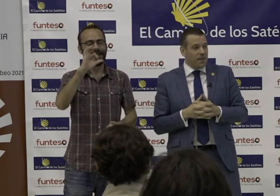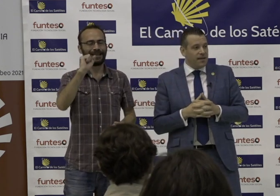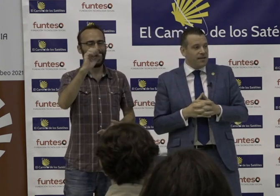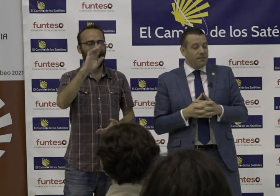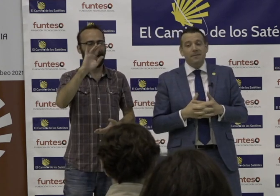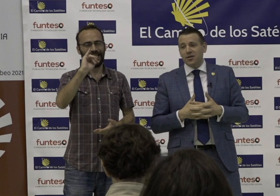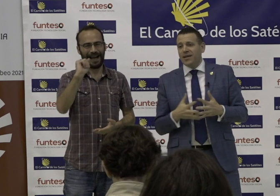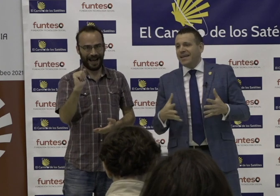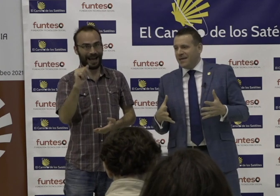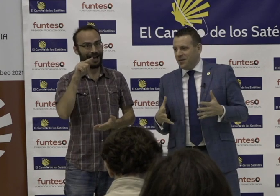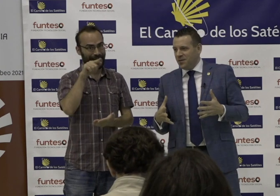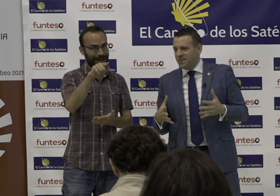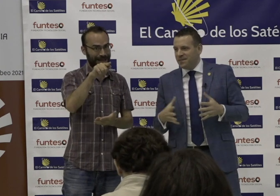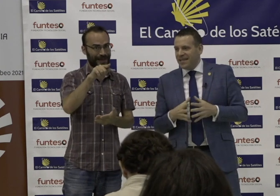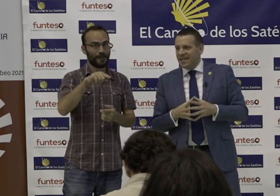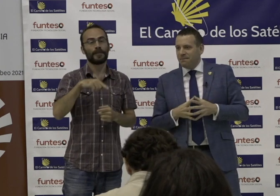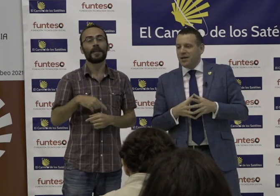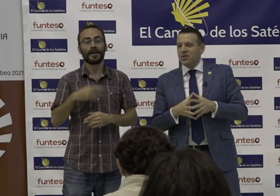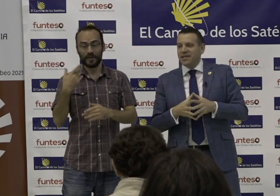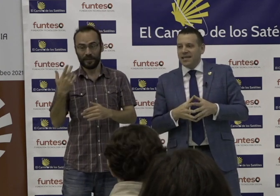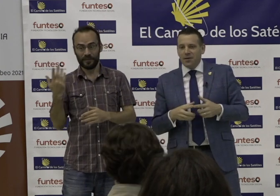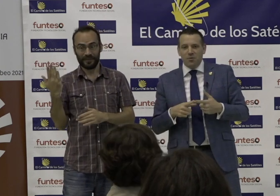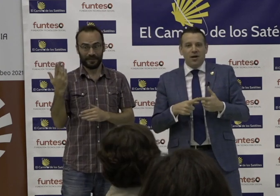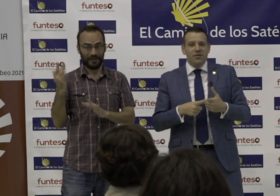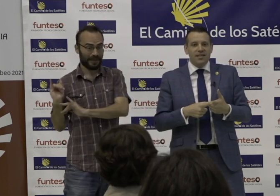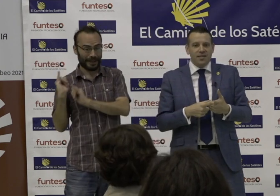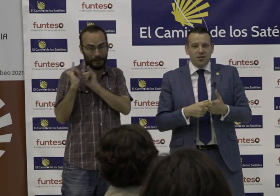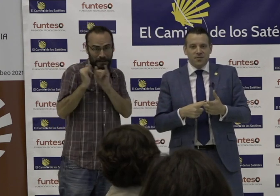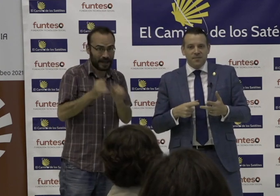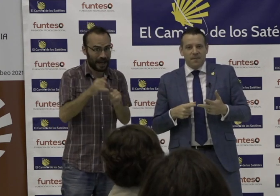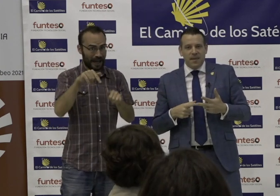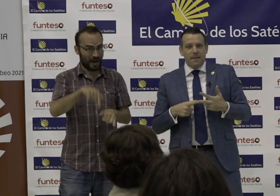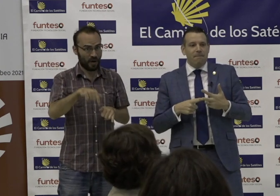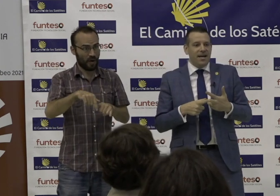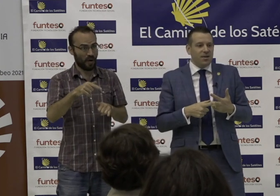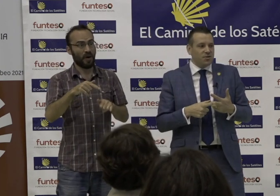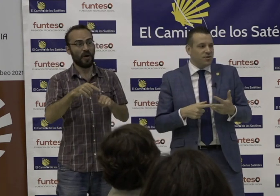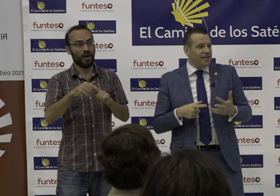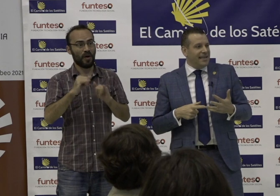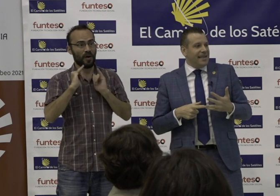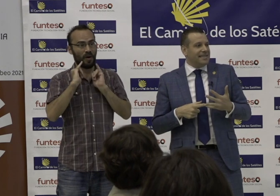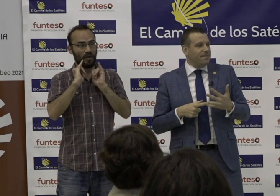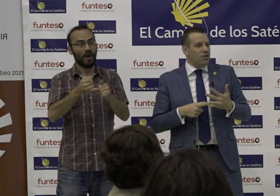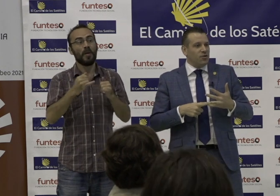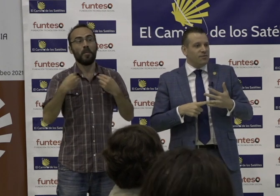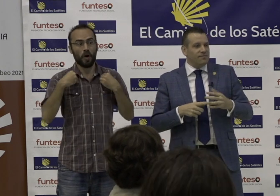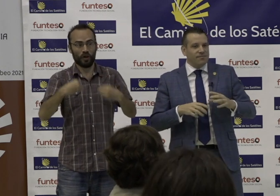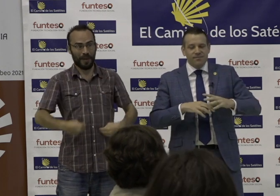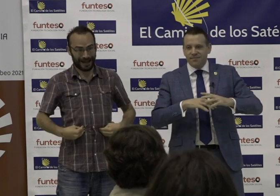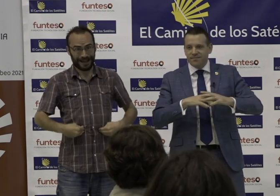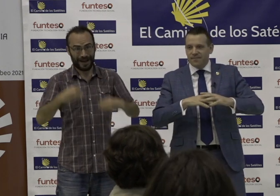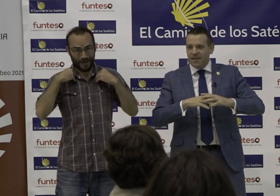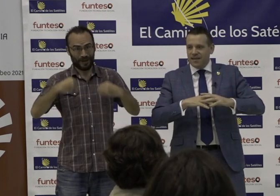ayer, iba a abandonar el camino. Me encontré que me dio un bajón de tensión, mareos, estaba con